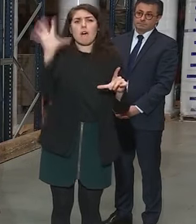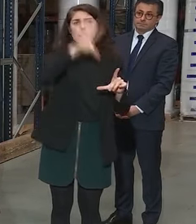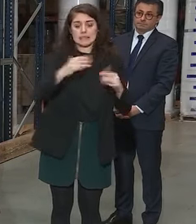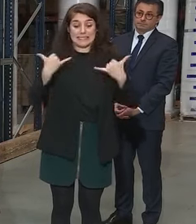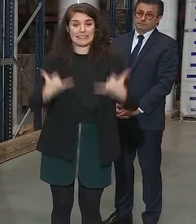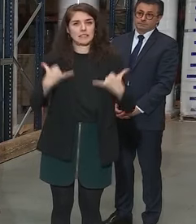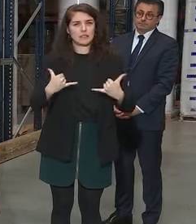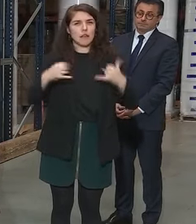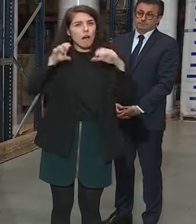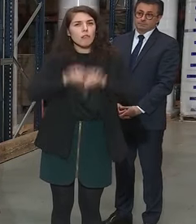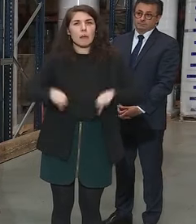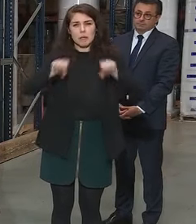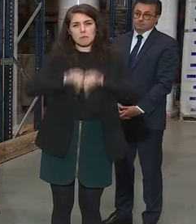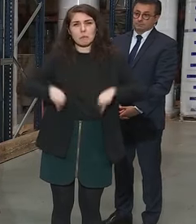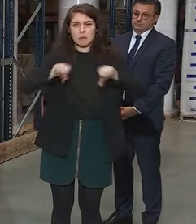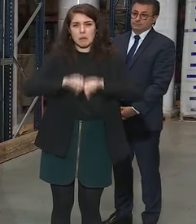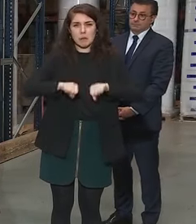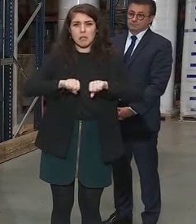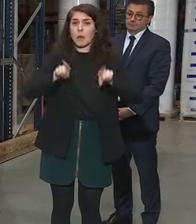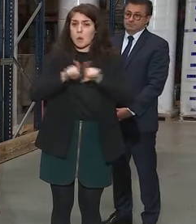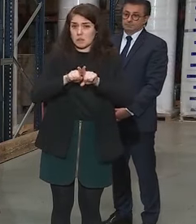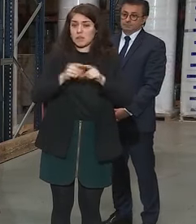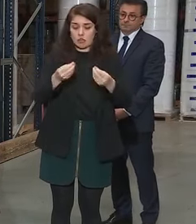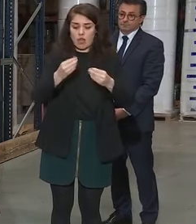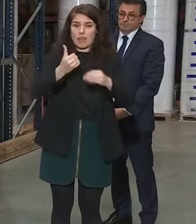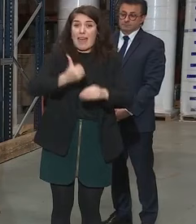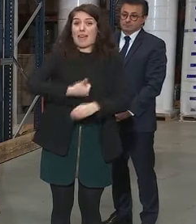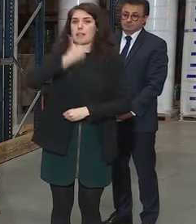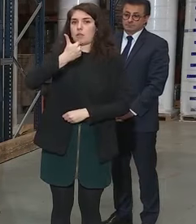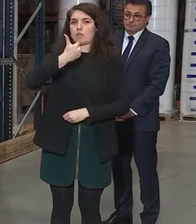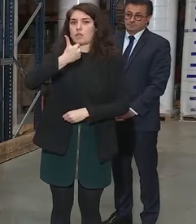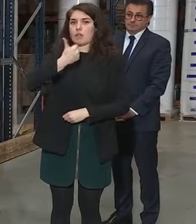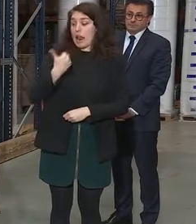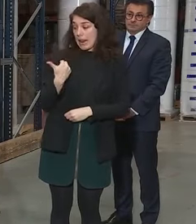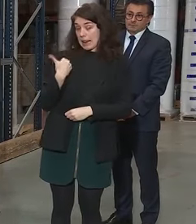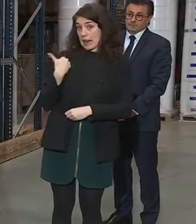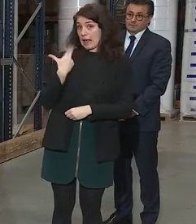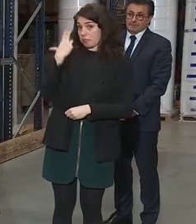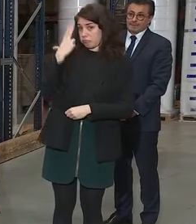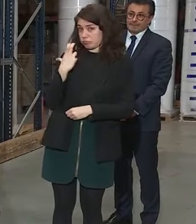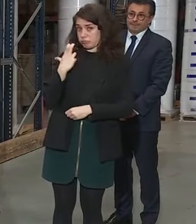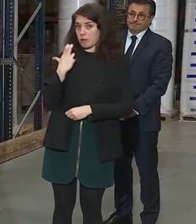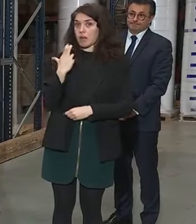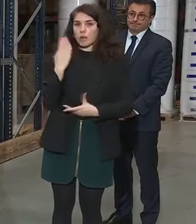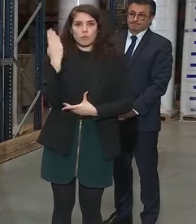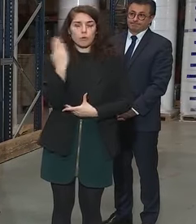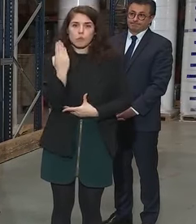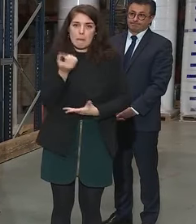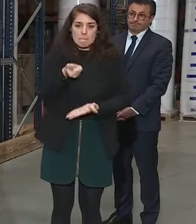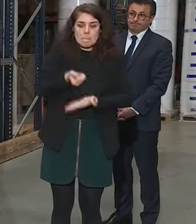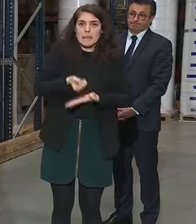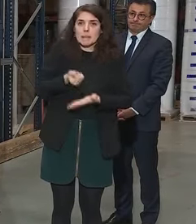cette indépendance. C'est ce que nous commençons de faire avec force, courage, sur les produits de première nécessité pour cette